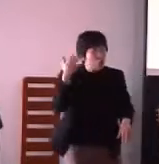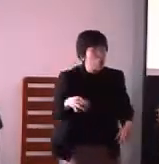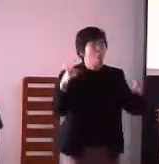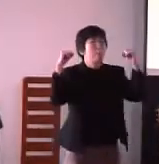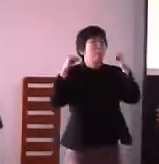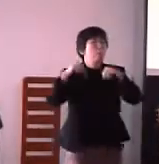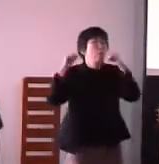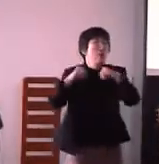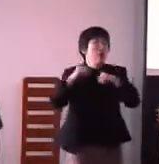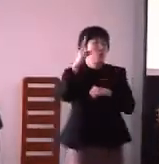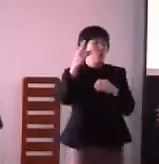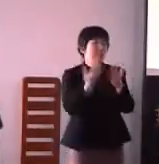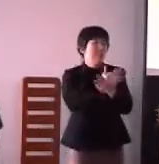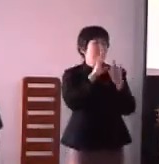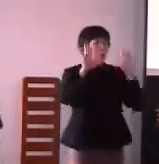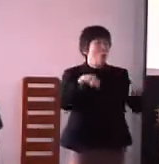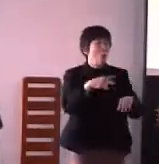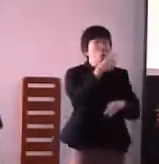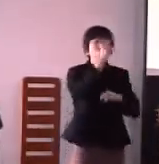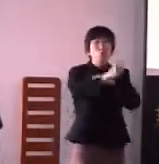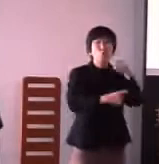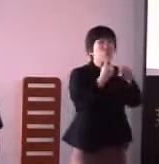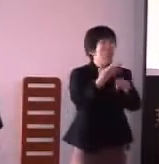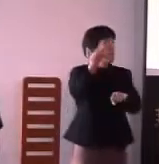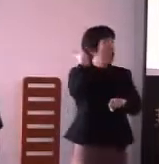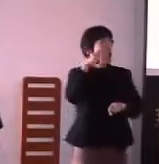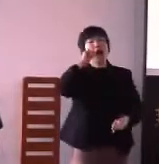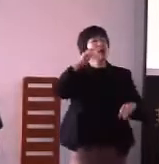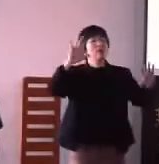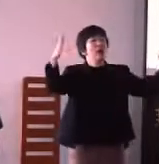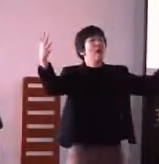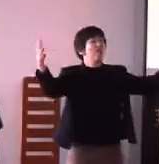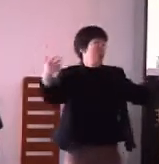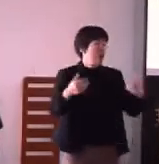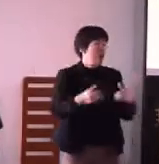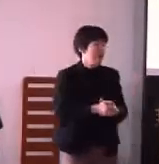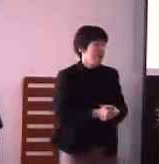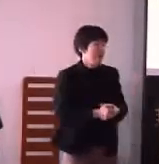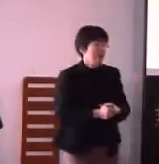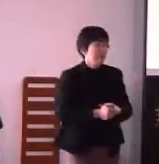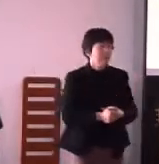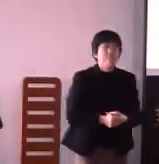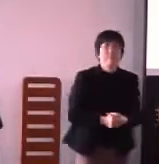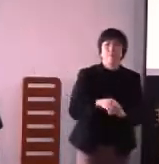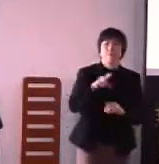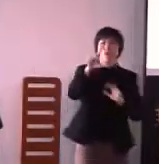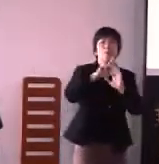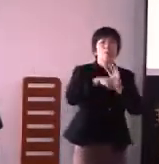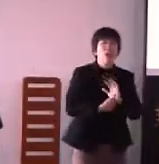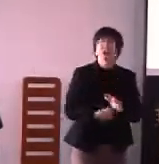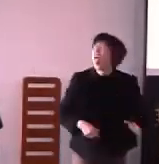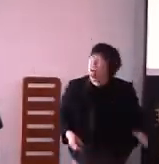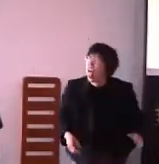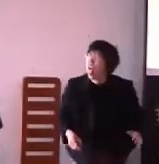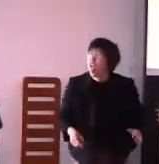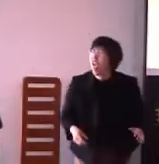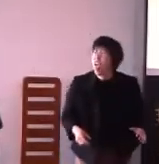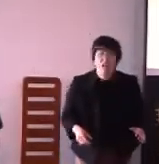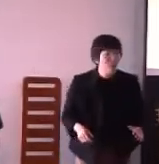今はやっと認められましたけども以前はありませんでした。その通り、何それ今ま